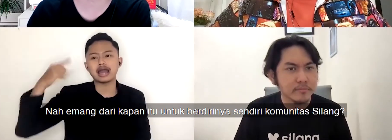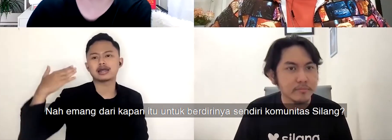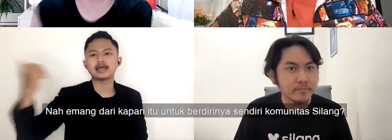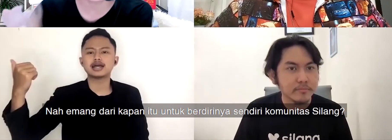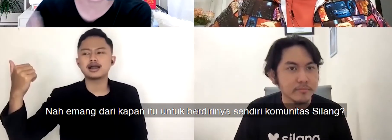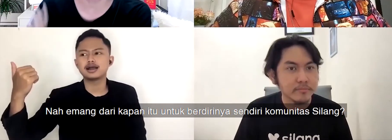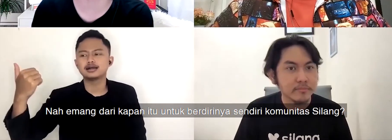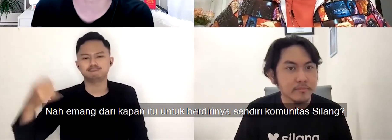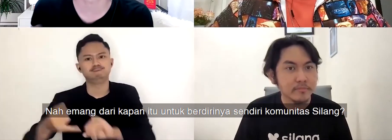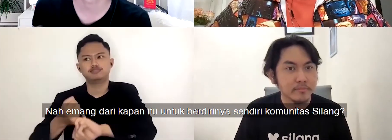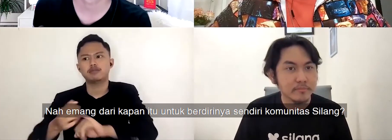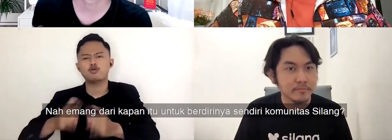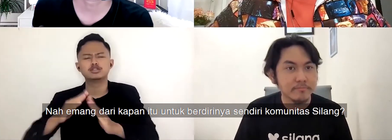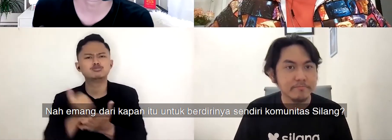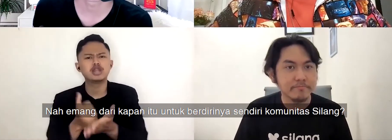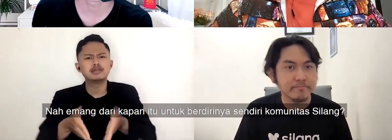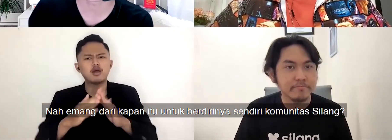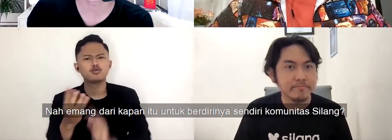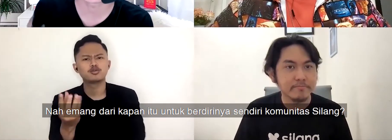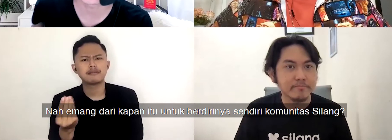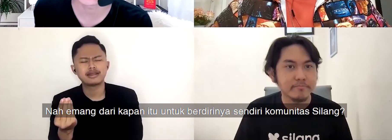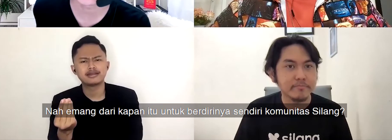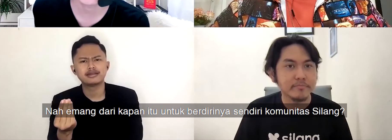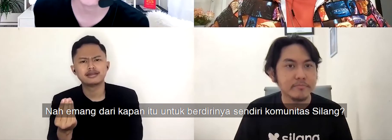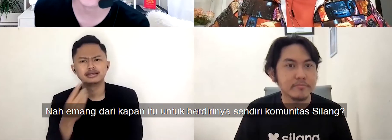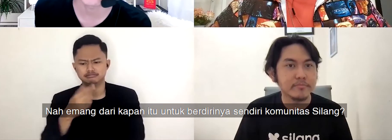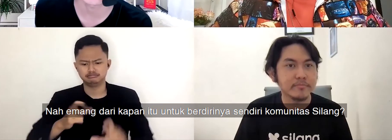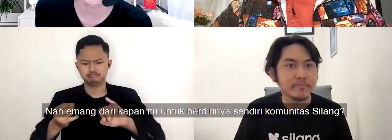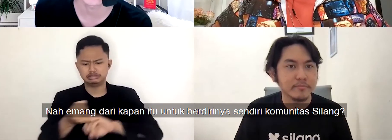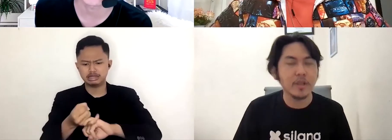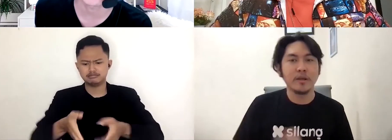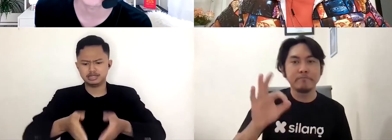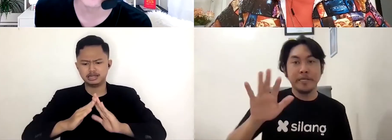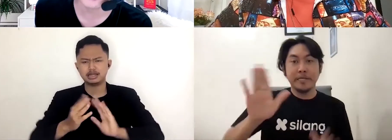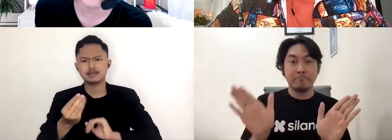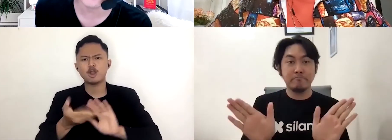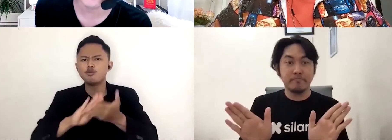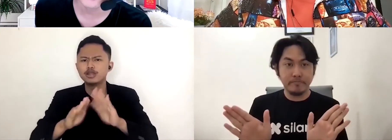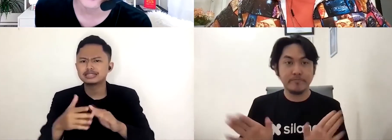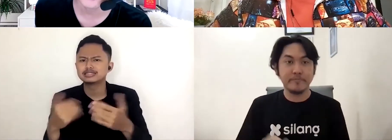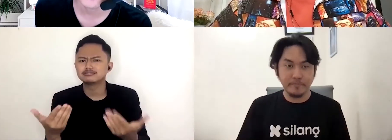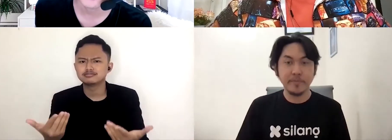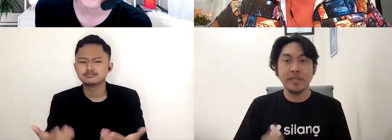hilangin emang dari dari kapan itu untuk berdirinya sendiri sama unitas hilang